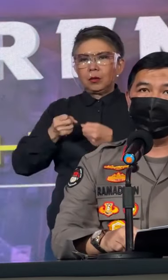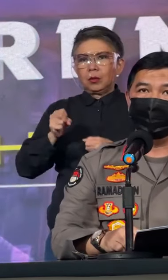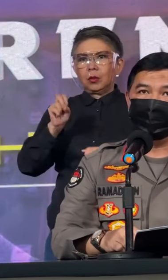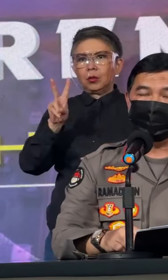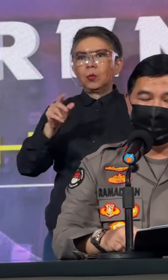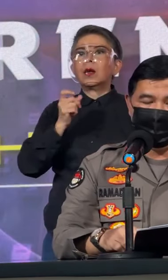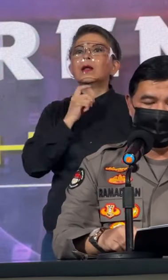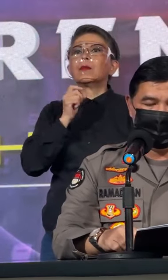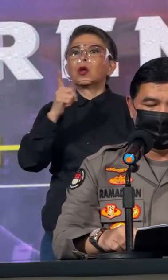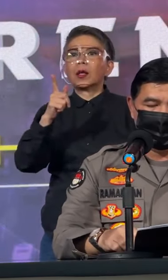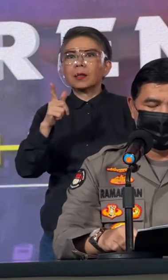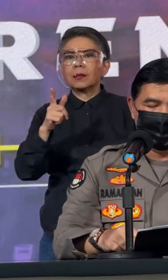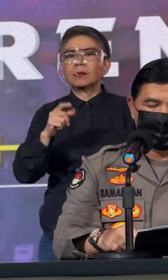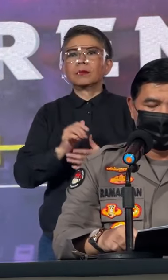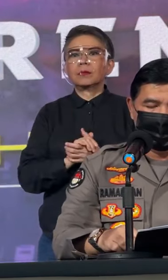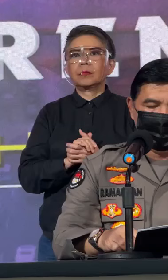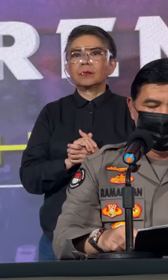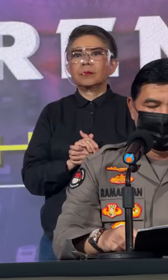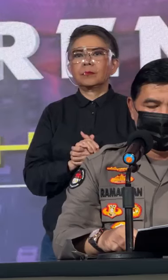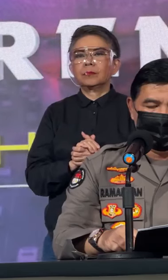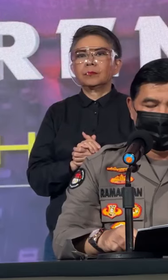2 laporan polisi.